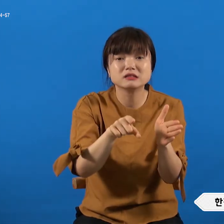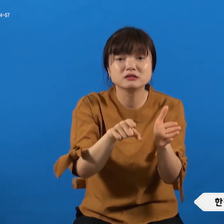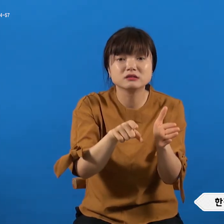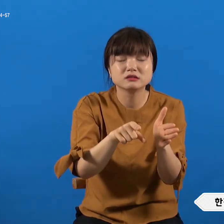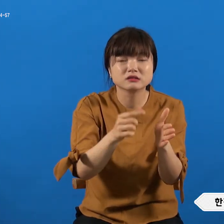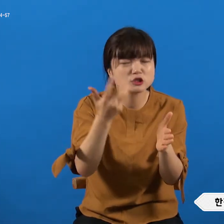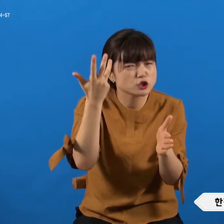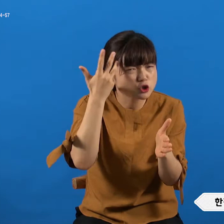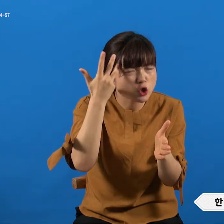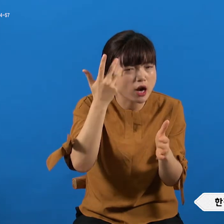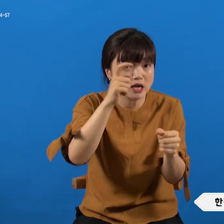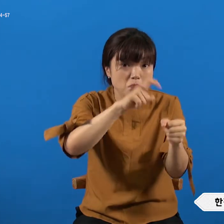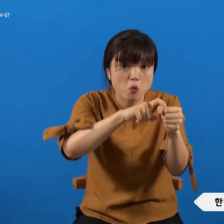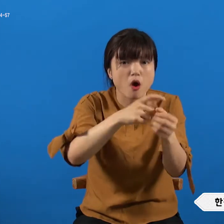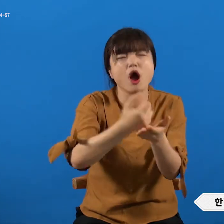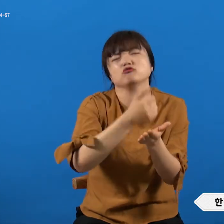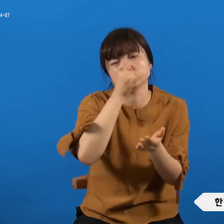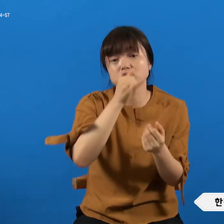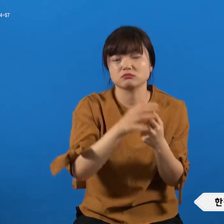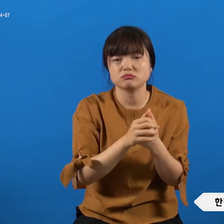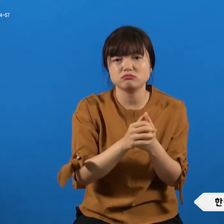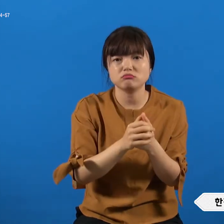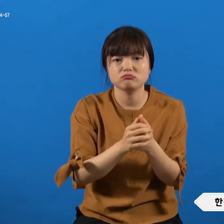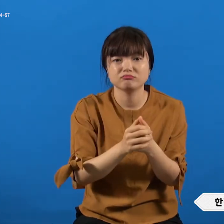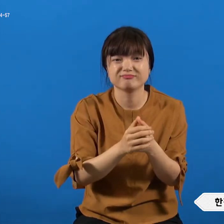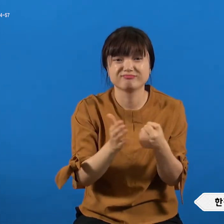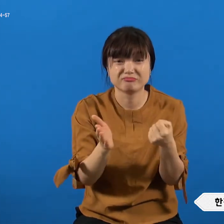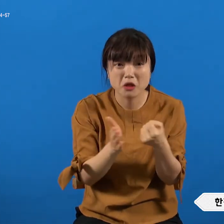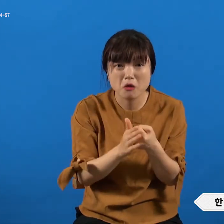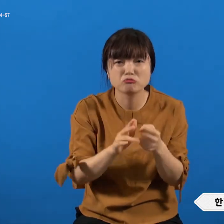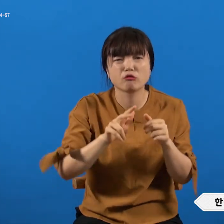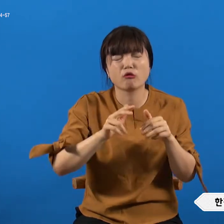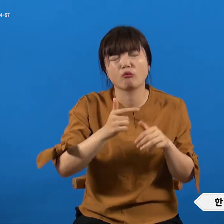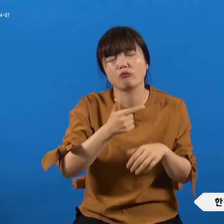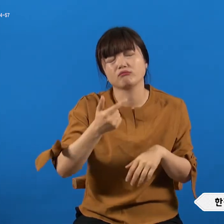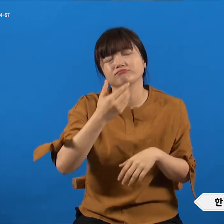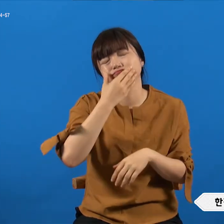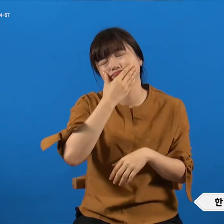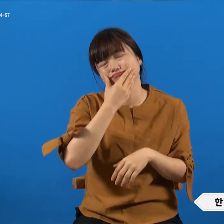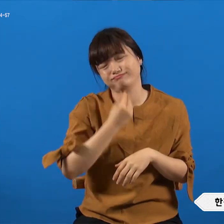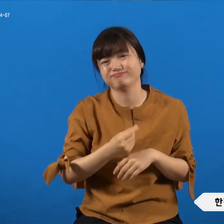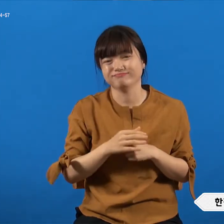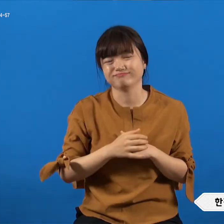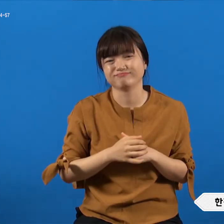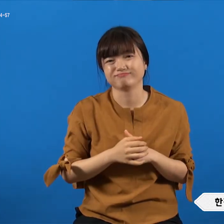지금 마음껏 이제 섬기고 있는데 너무나도 행복했을 것입니다.